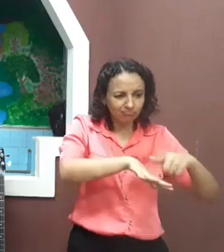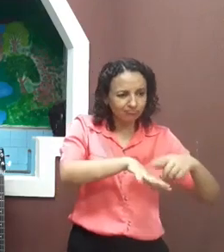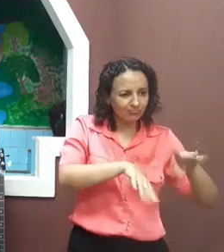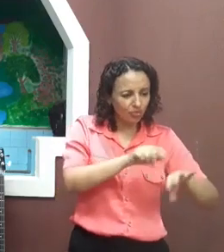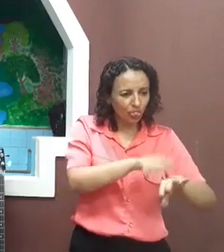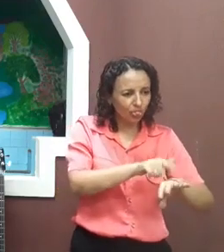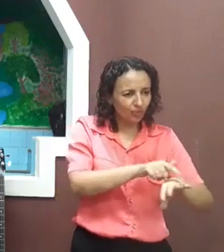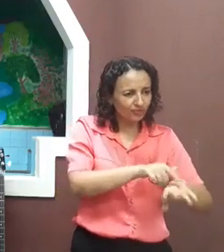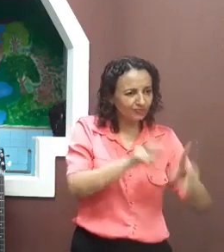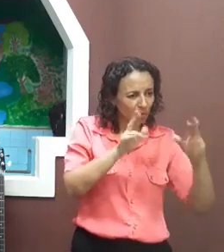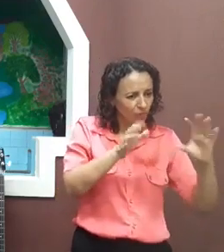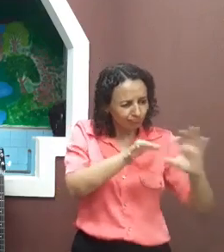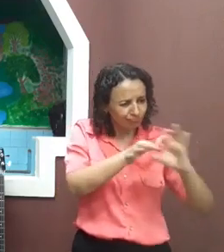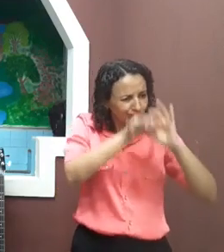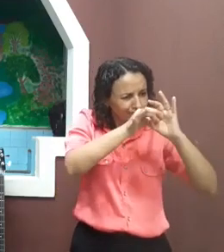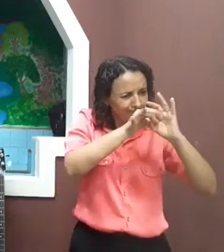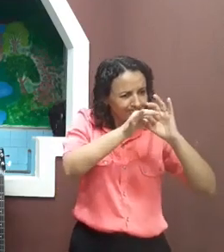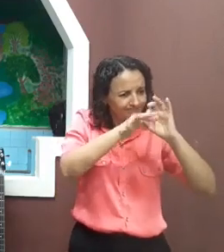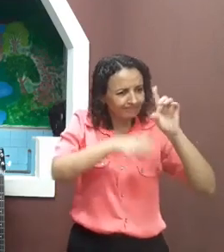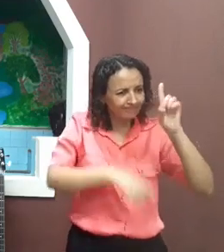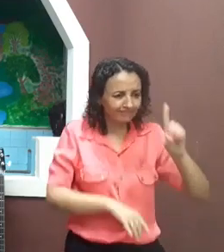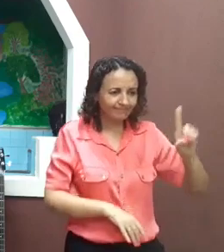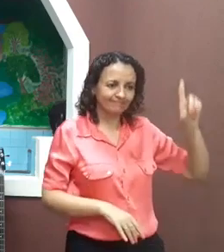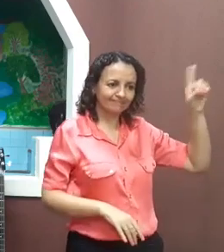é a noiva de Cristo.